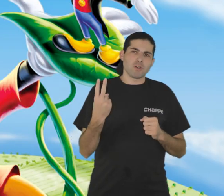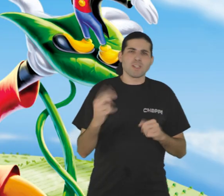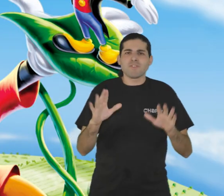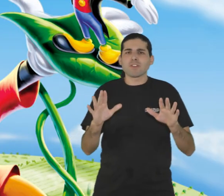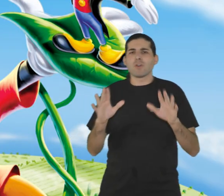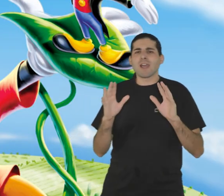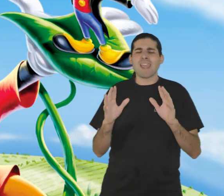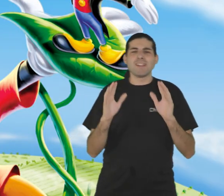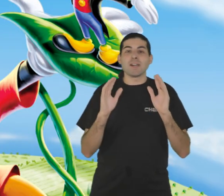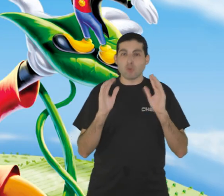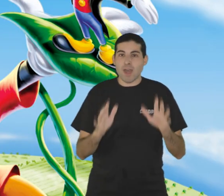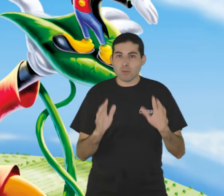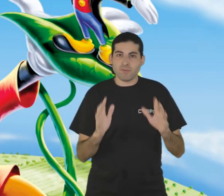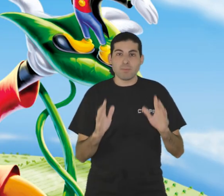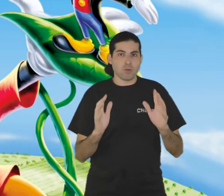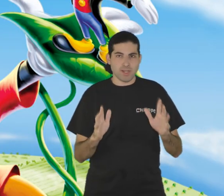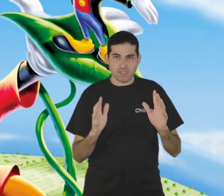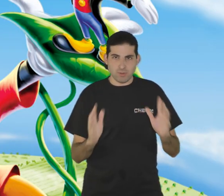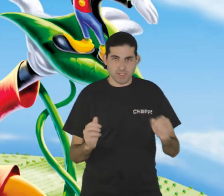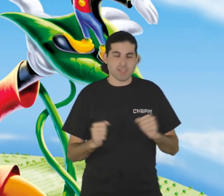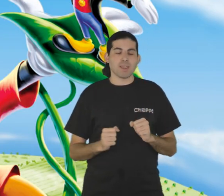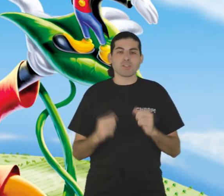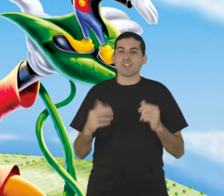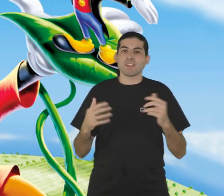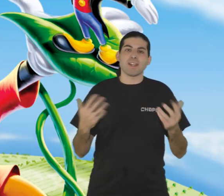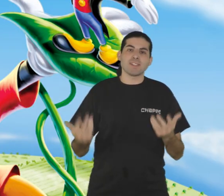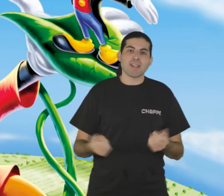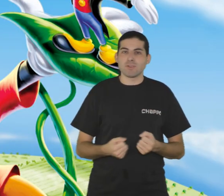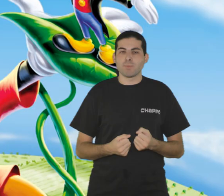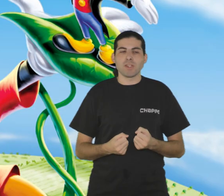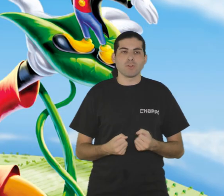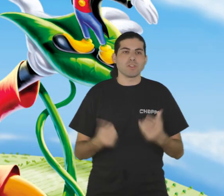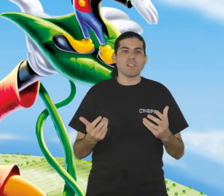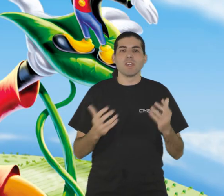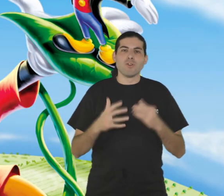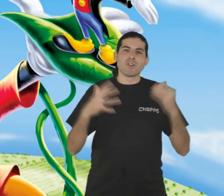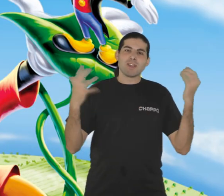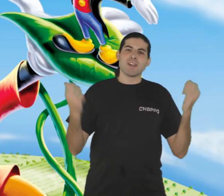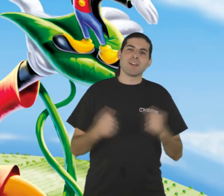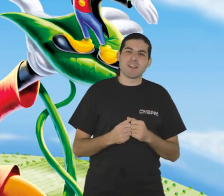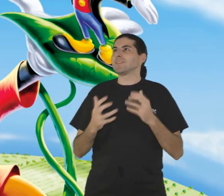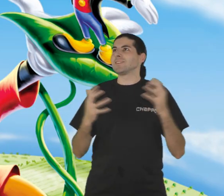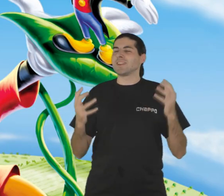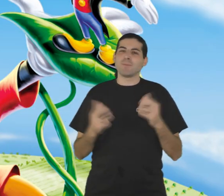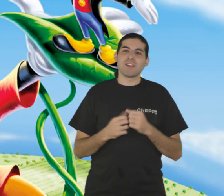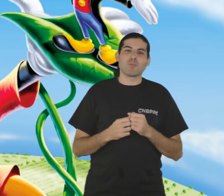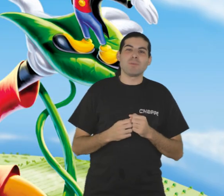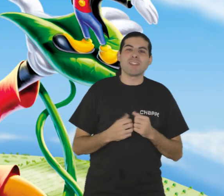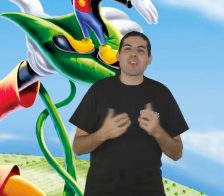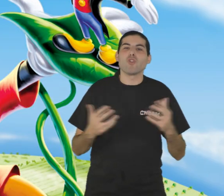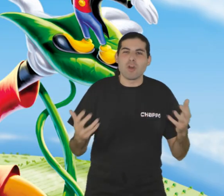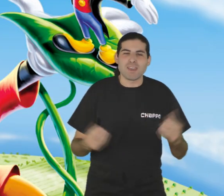due episodi. Di fatto è il quarto film collettivo Disney, che sono stati realizzati in un periodo di non